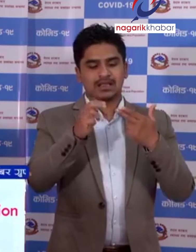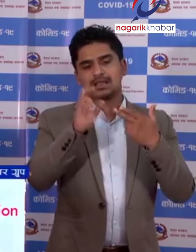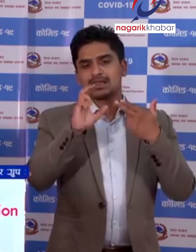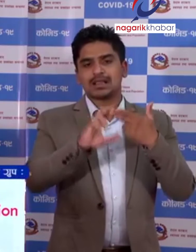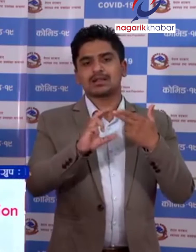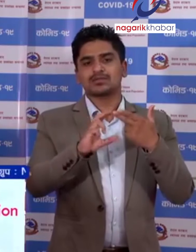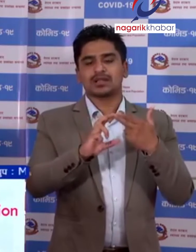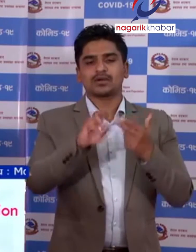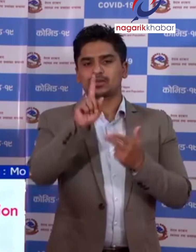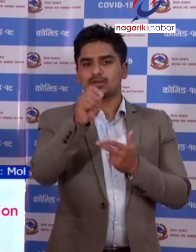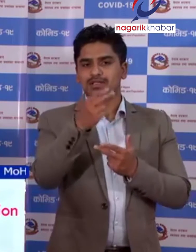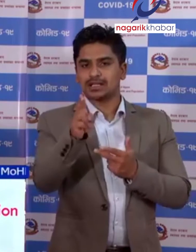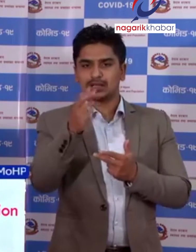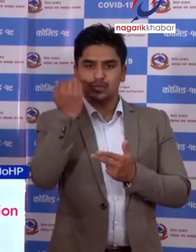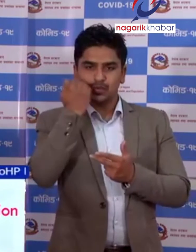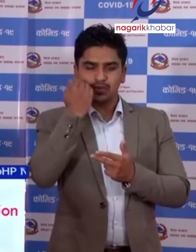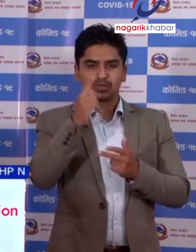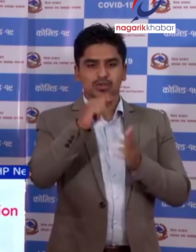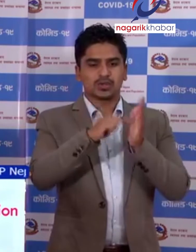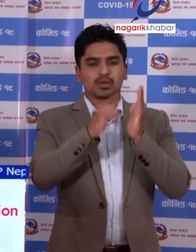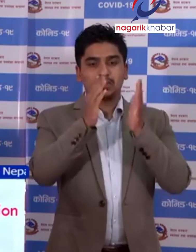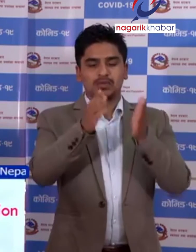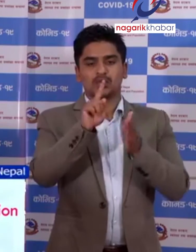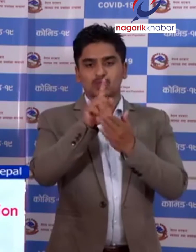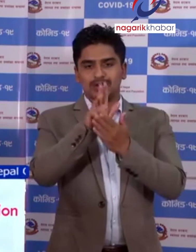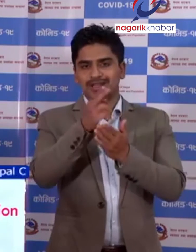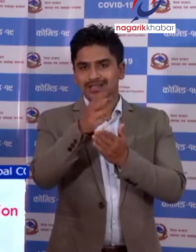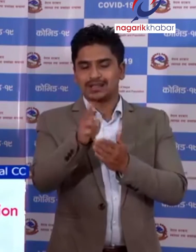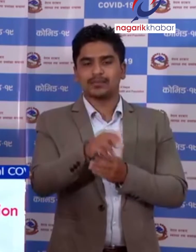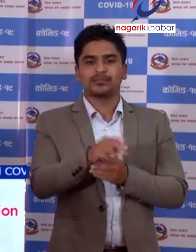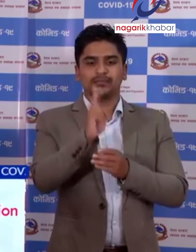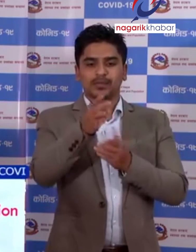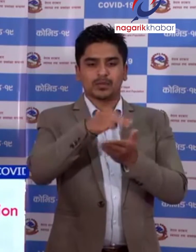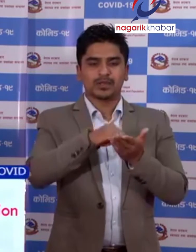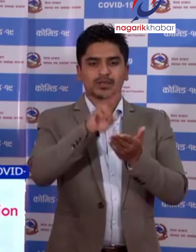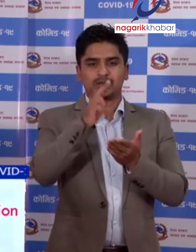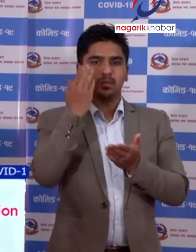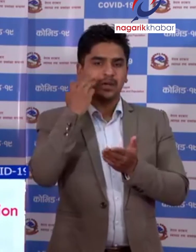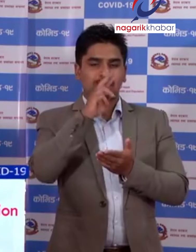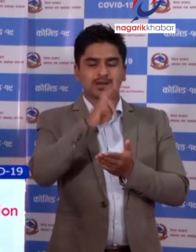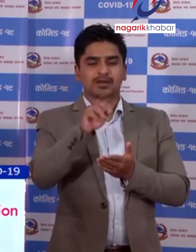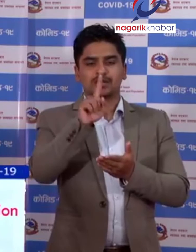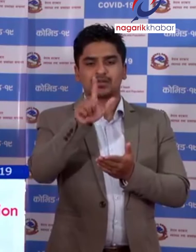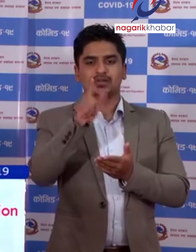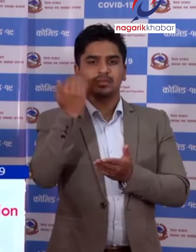पुरुष, कञ्चनपुर को 19 जना, त्यसमध्ये 2 जना महिला र 17 जना पुरुष,